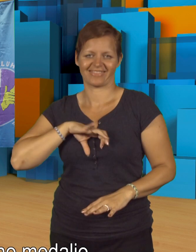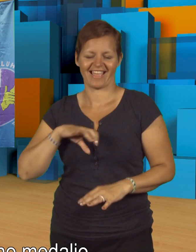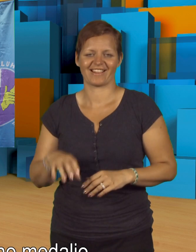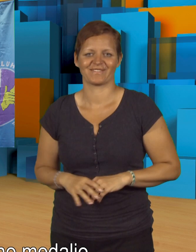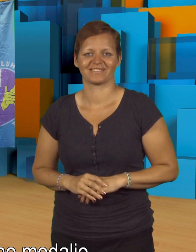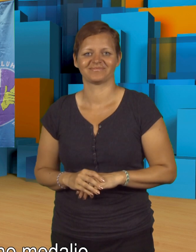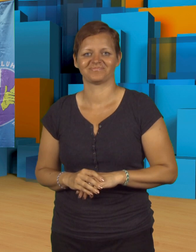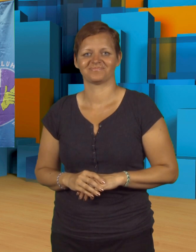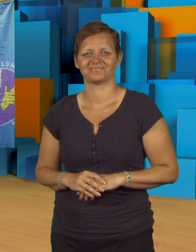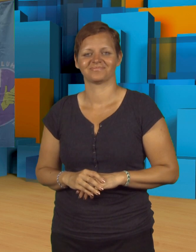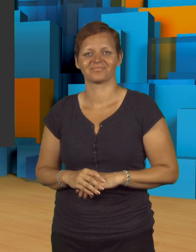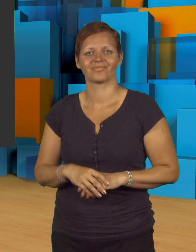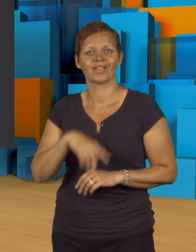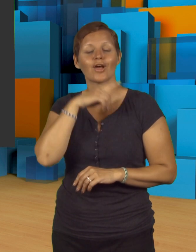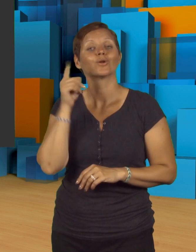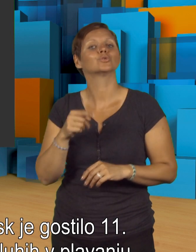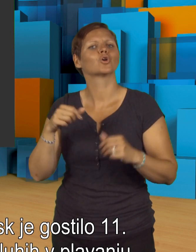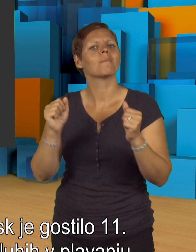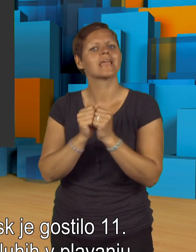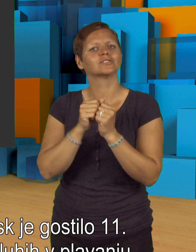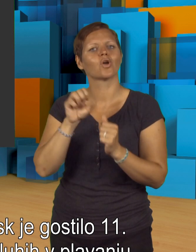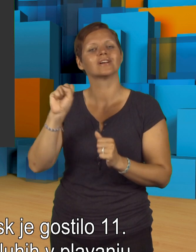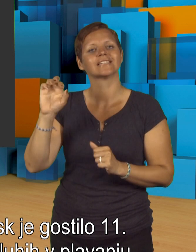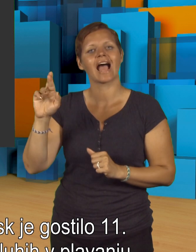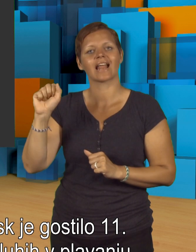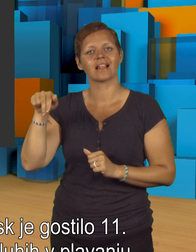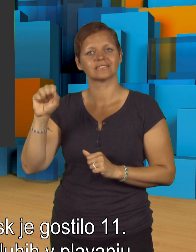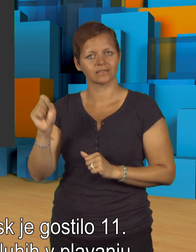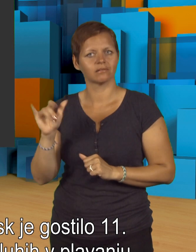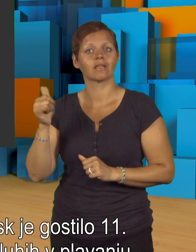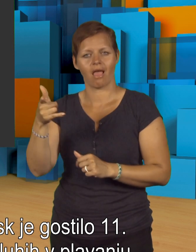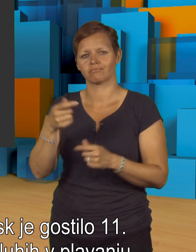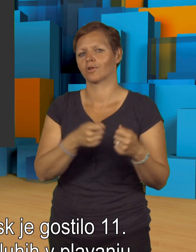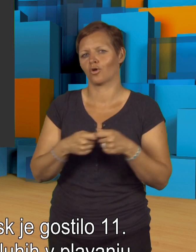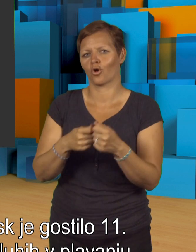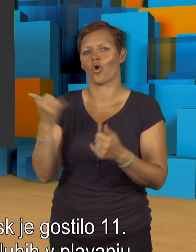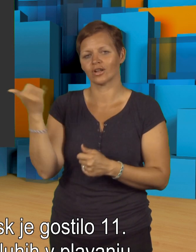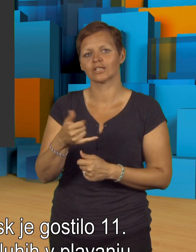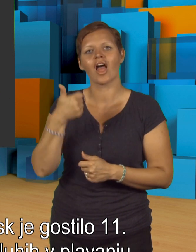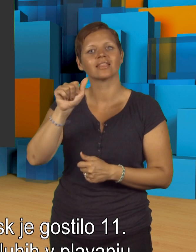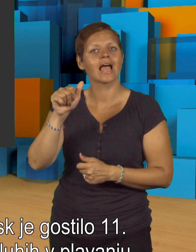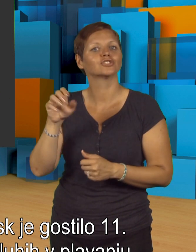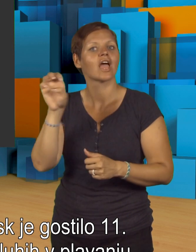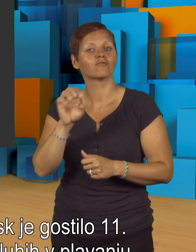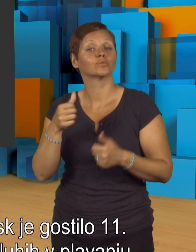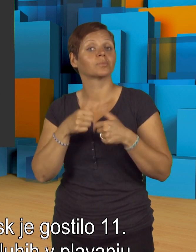prikegljala srebrno medaljo. Rusko mesto Saransk je gostilo 11. evropsko prvenstvo gluhih v plavanju.